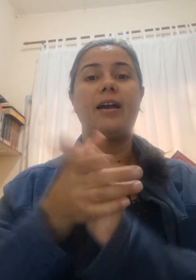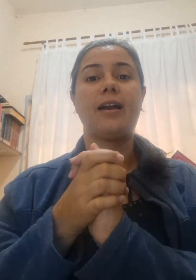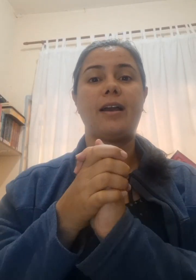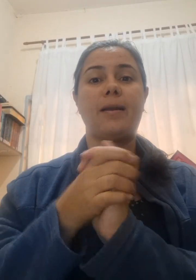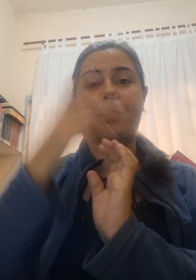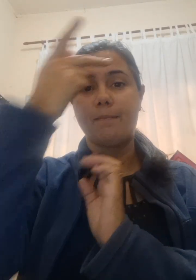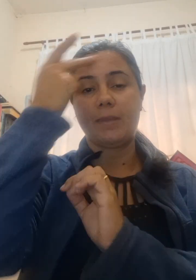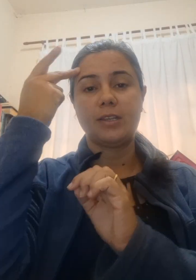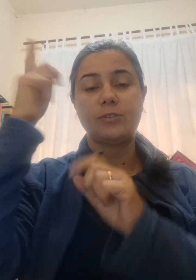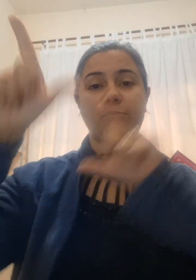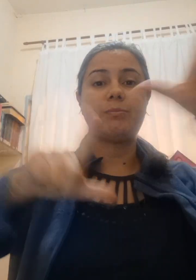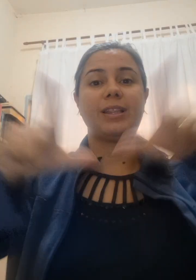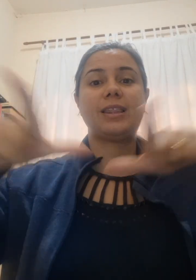por obreiros.